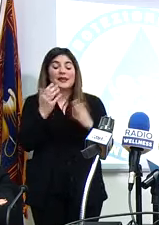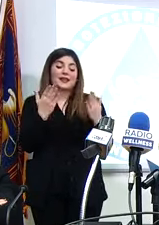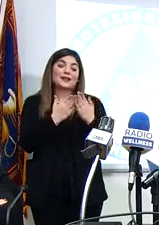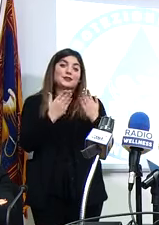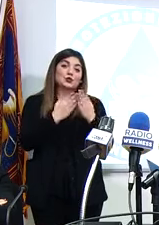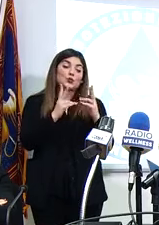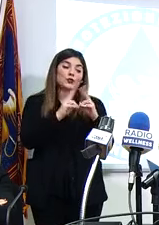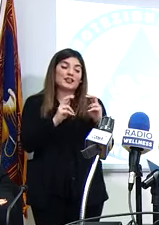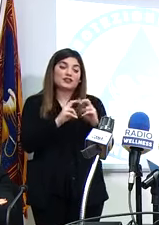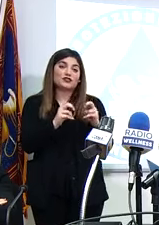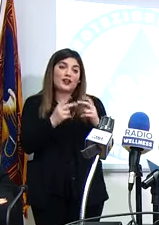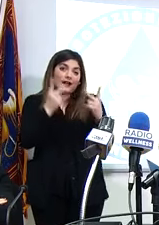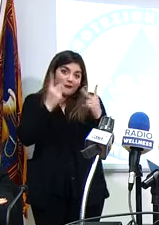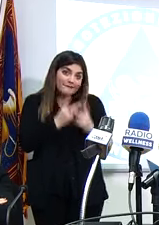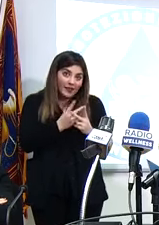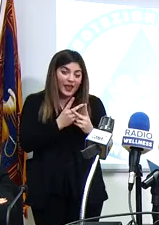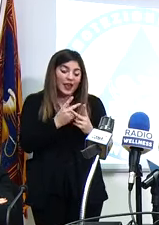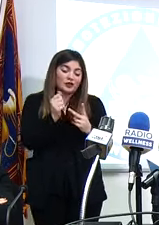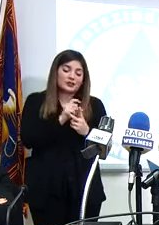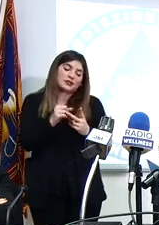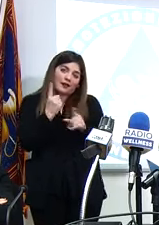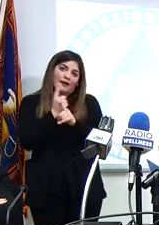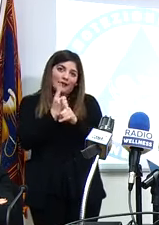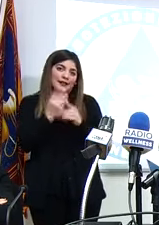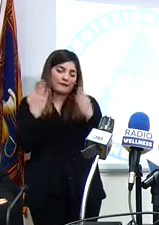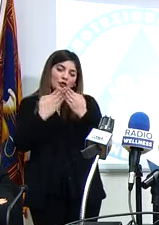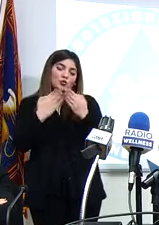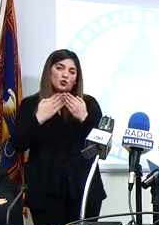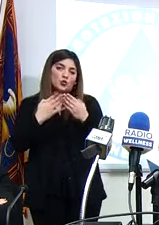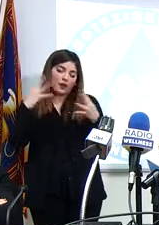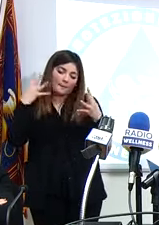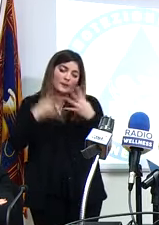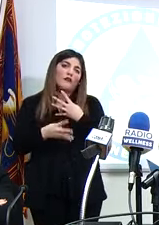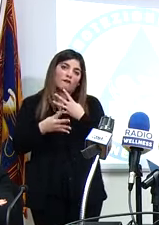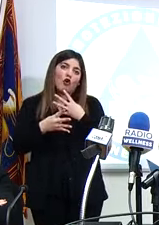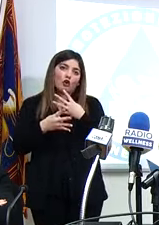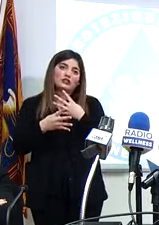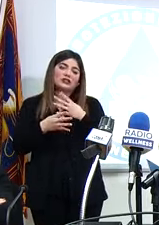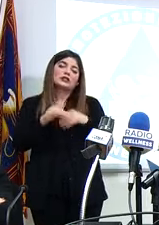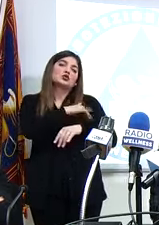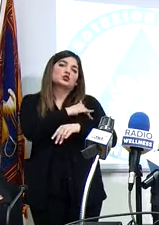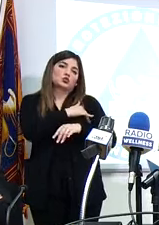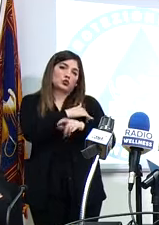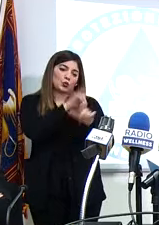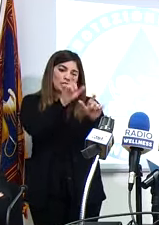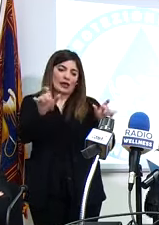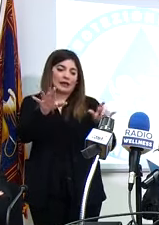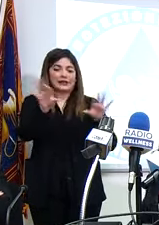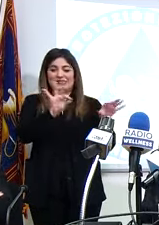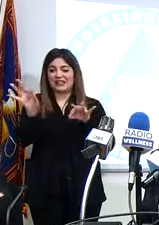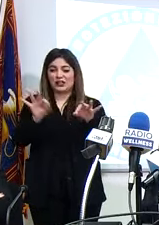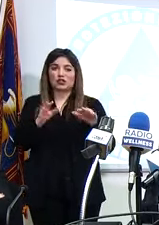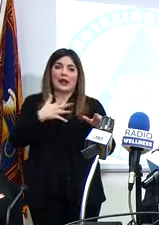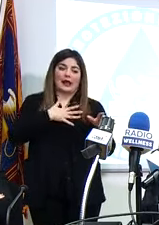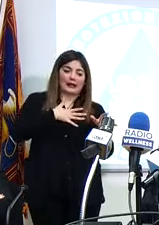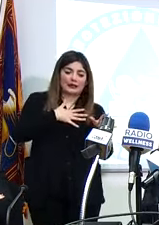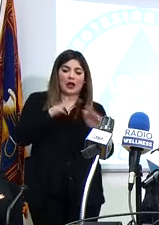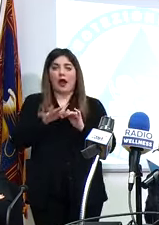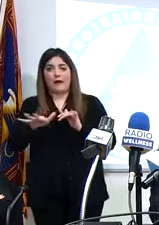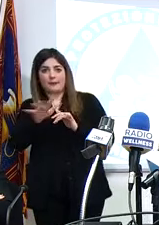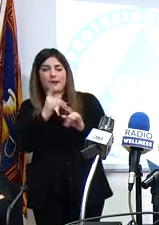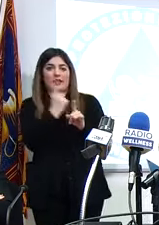perché bisognerà fare degli studi approfonditi, magari su coorte selezionate di studenti per età e per ambiente.